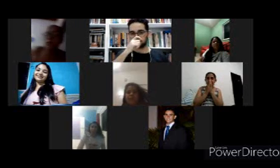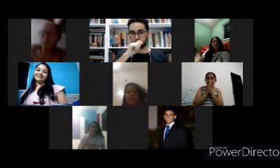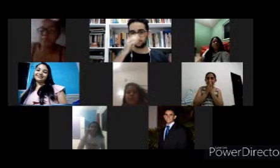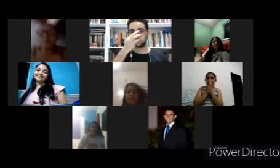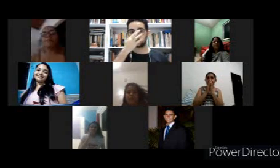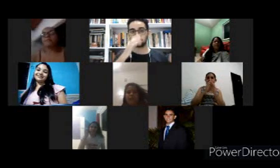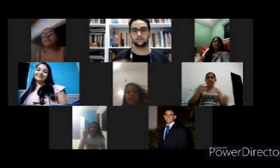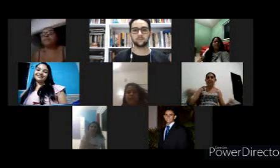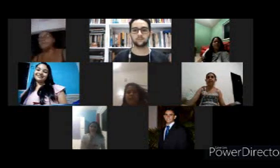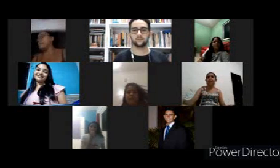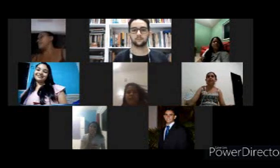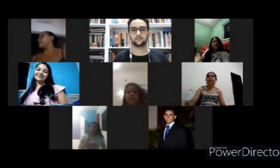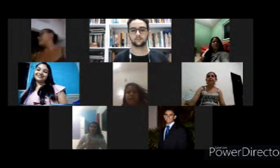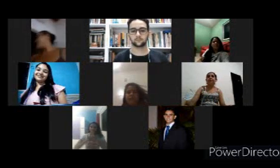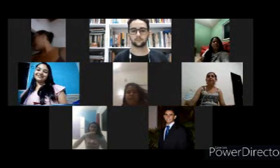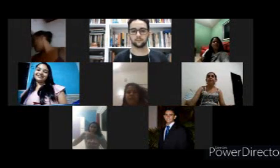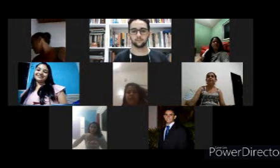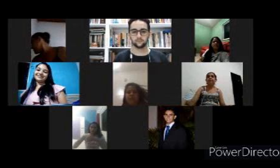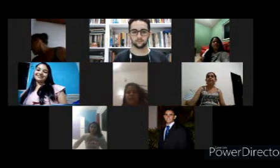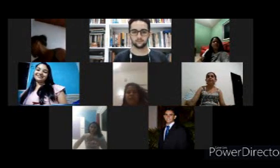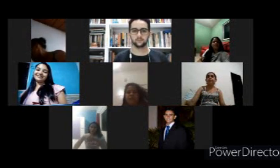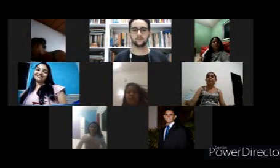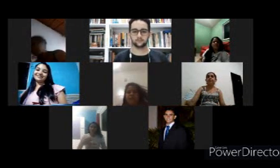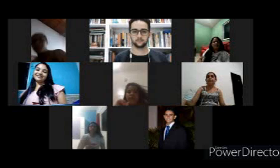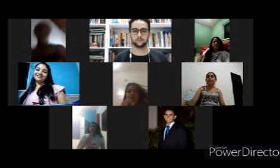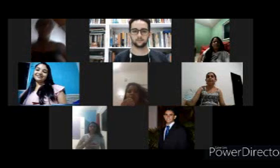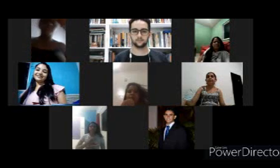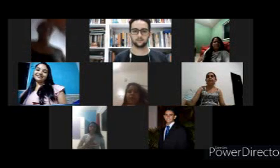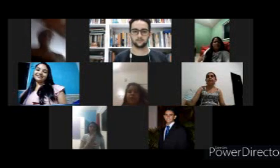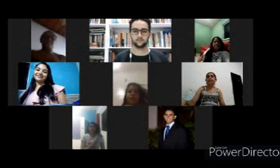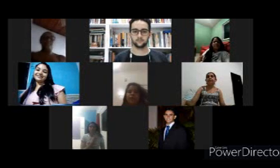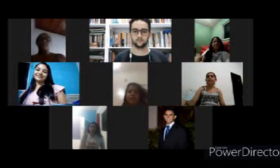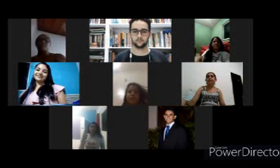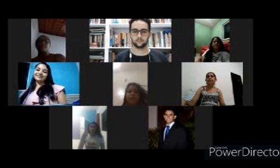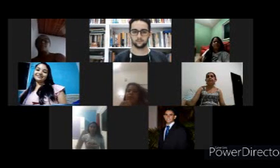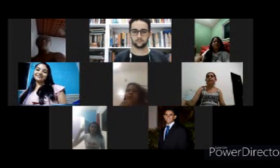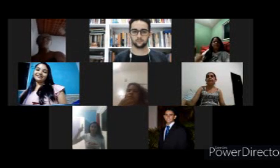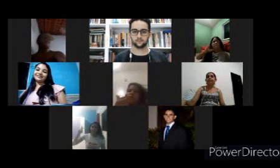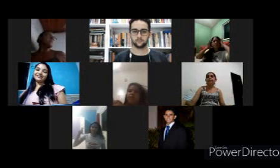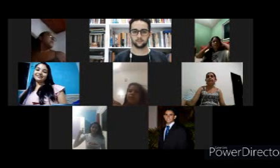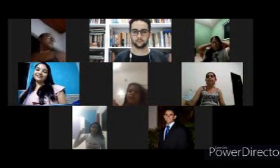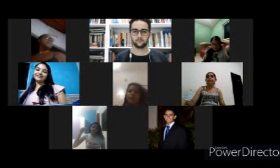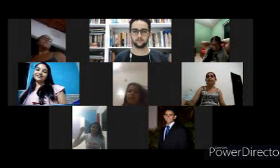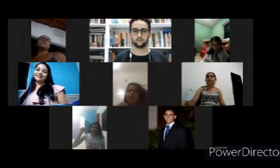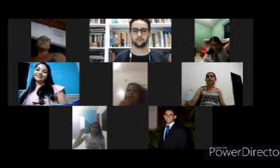Oi. Boa noite. Meu nome é